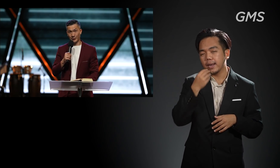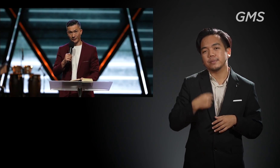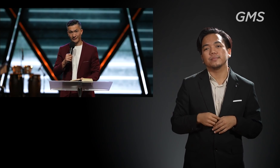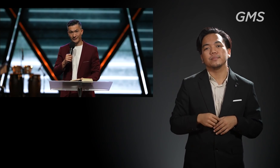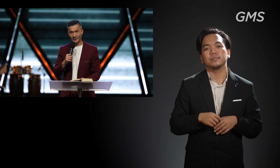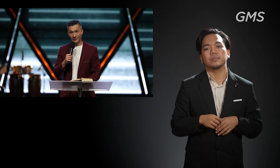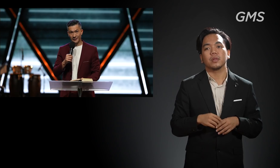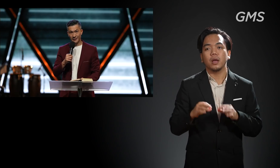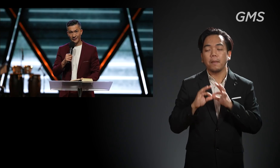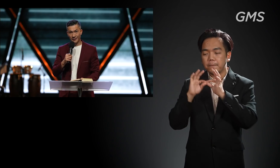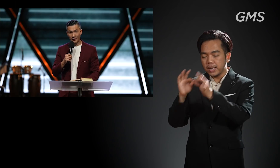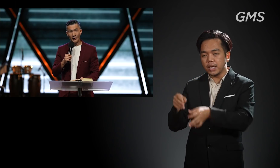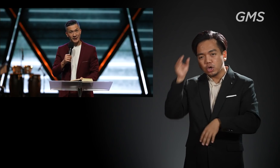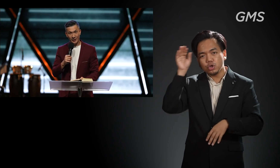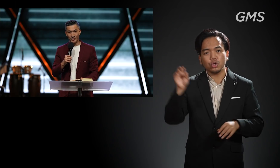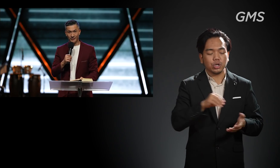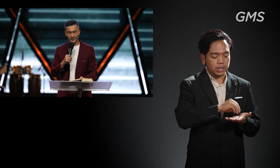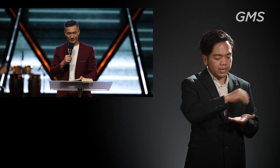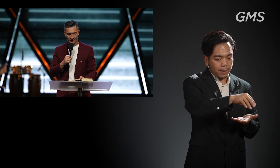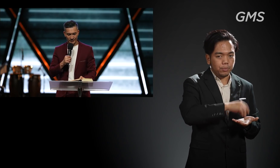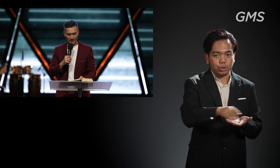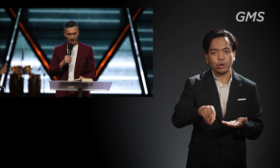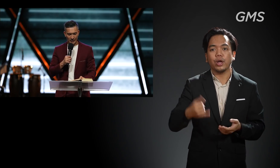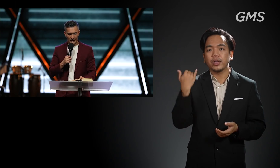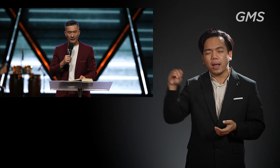sebagai berikut. Nomor 1,